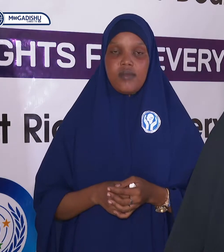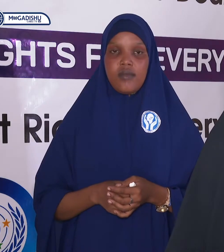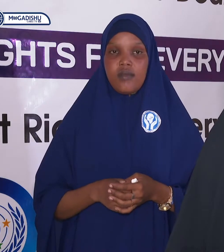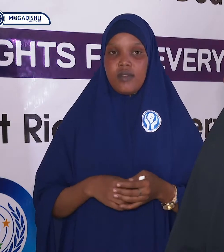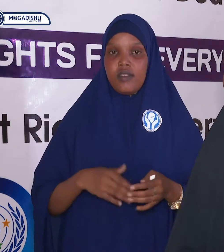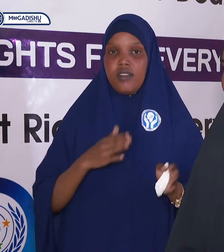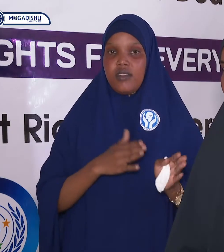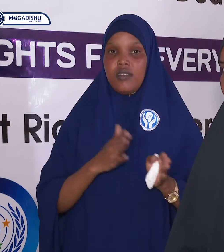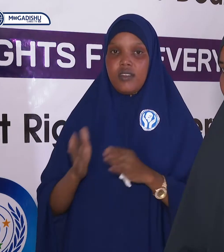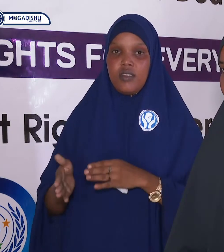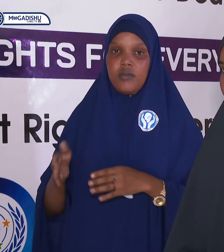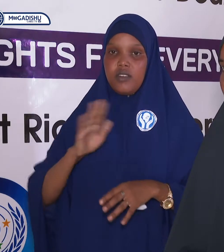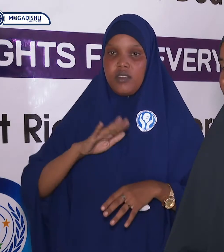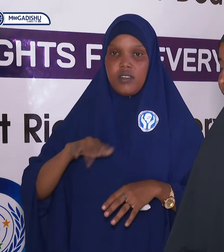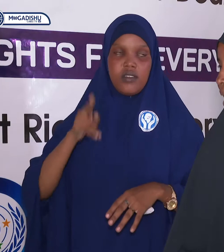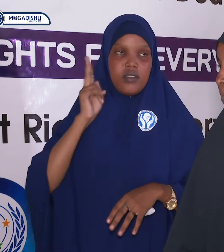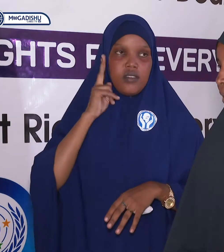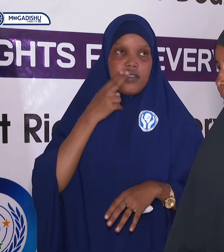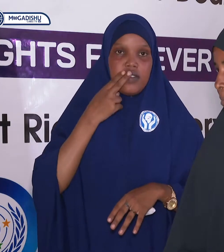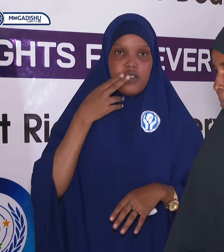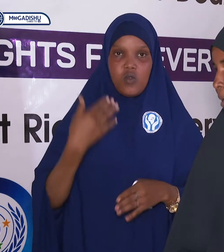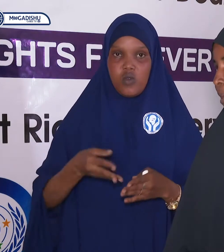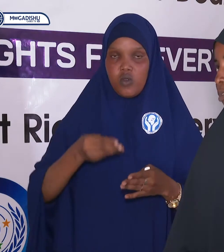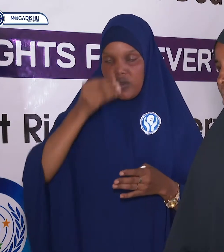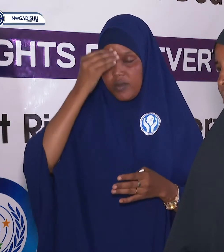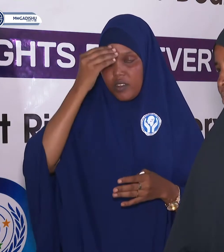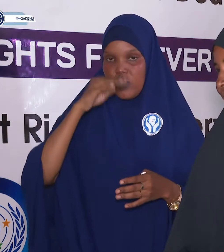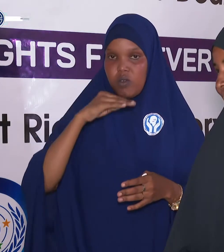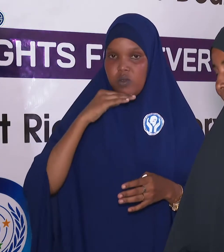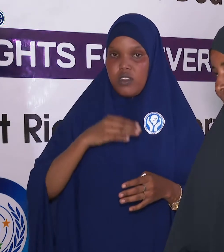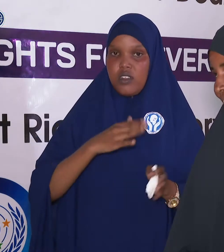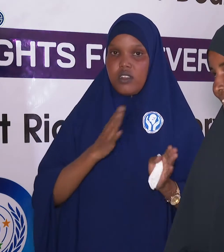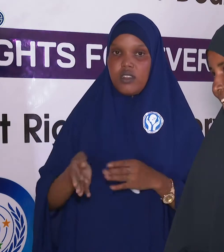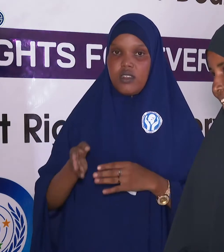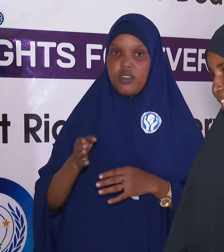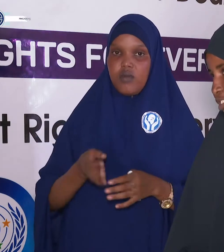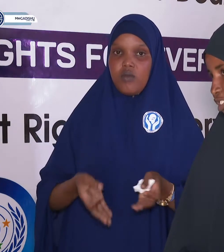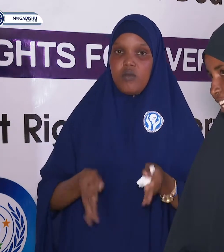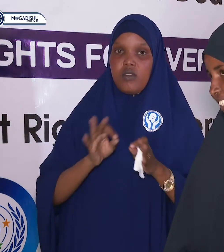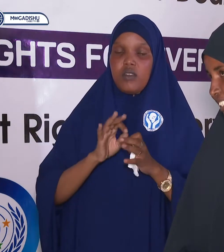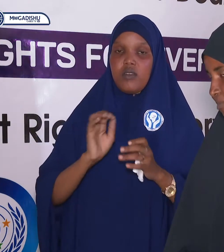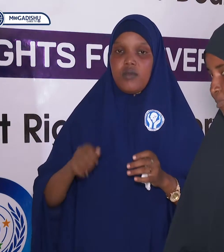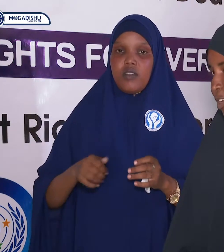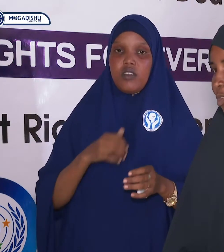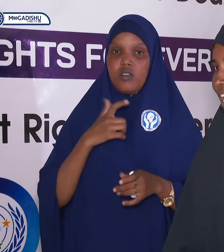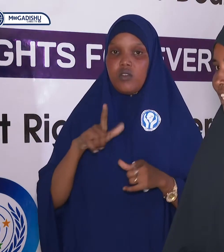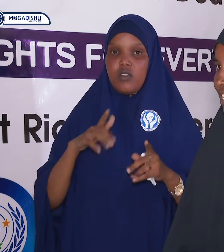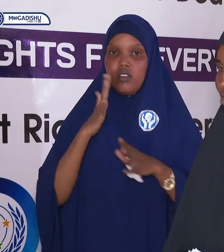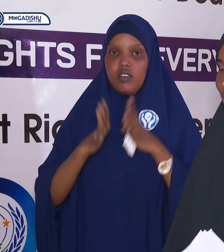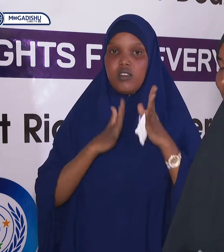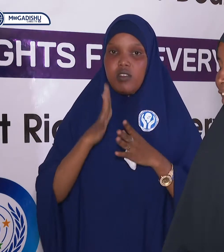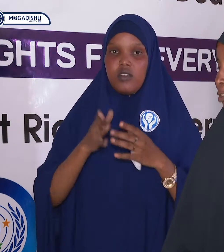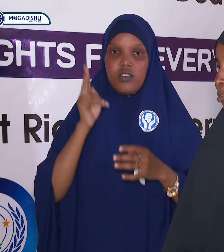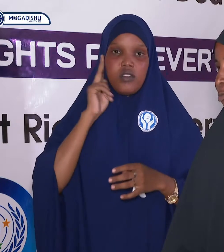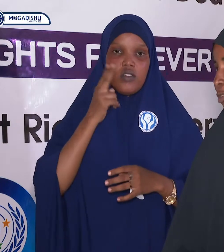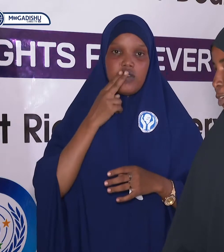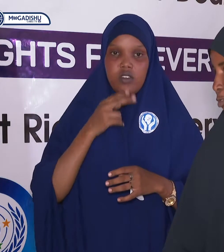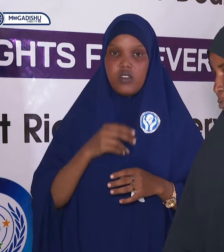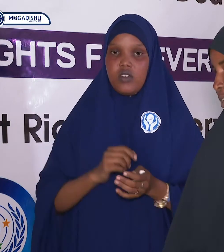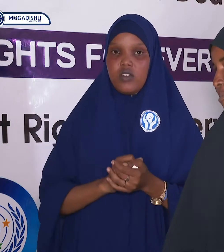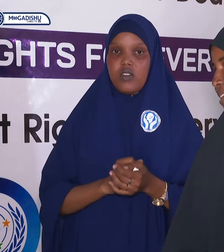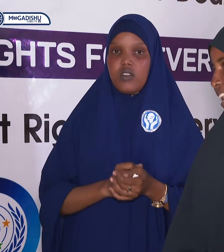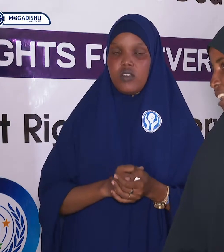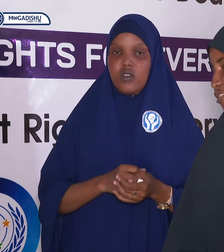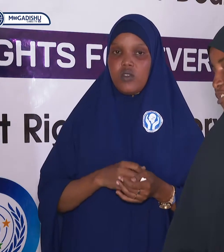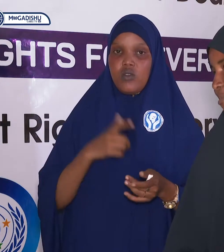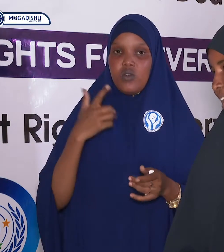qaabkan ardayda maqal kala wax u barno waa qaab lagama maarmaan u ah luqadda gacmaha ka hadalka ee dhagoolayaasha luqadaas oo magaceedu loogu yeero